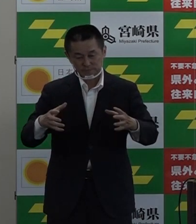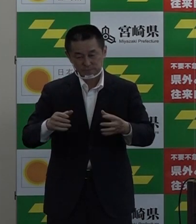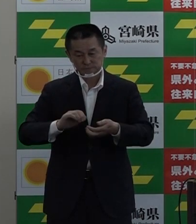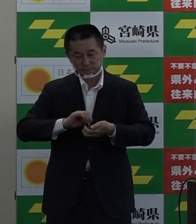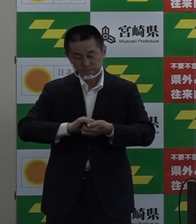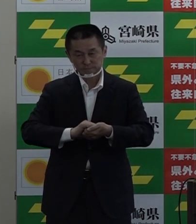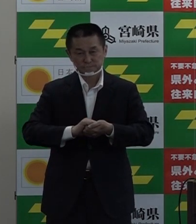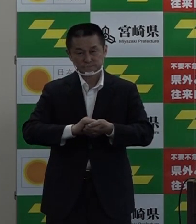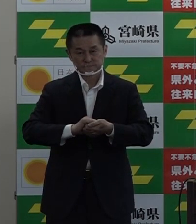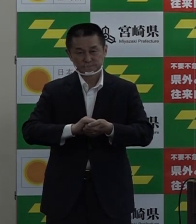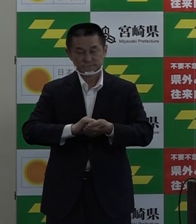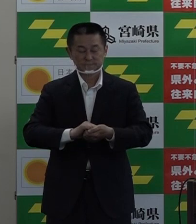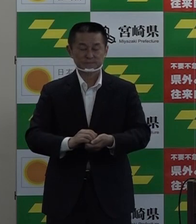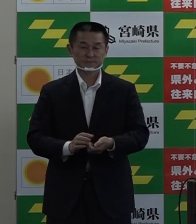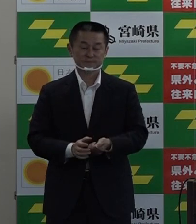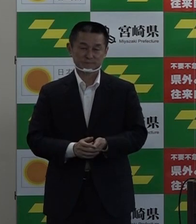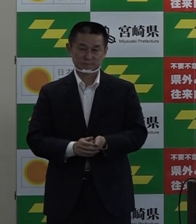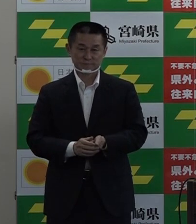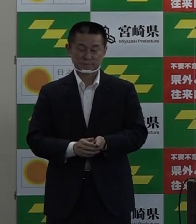限定してということで、